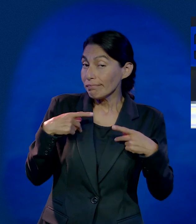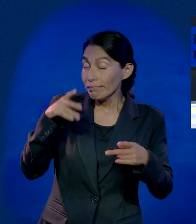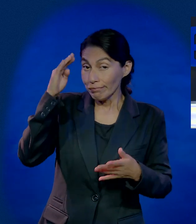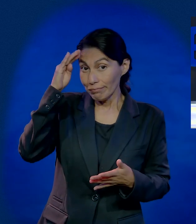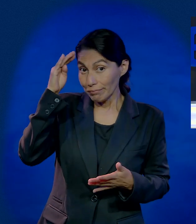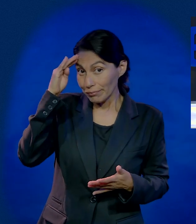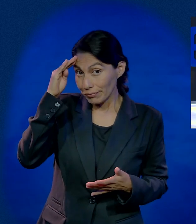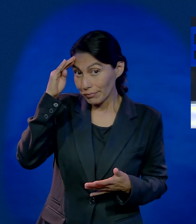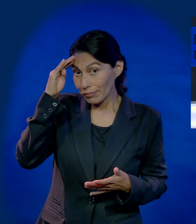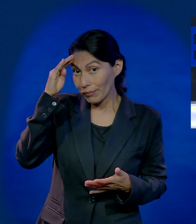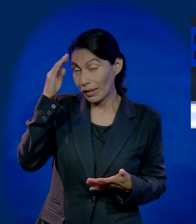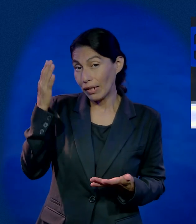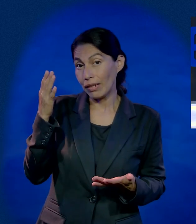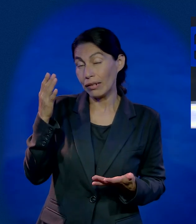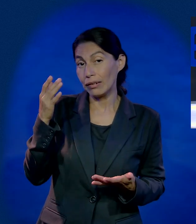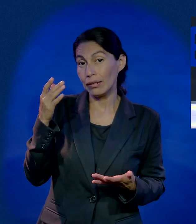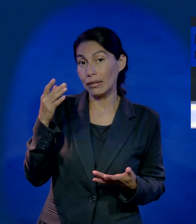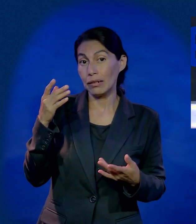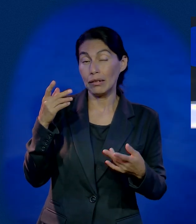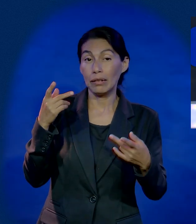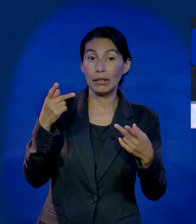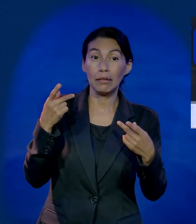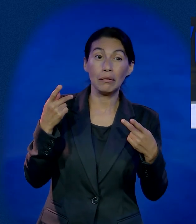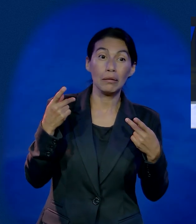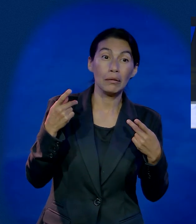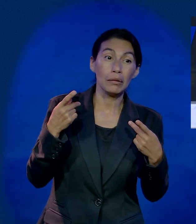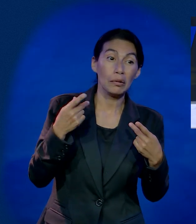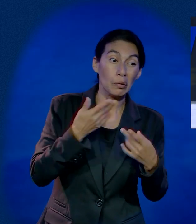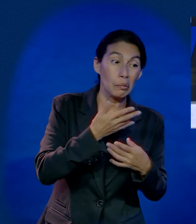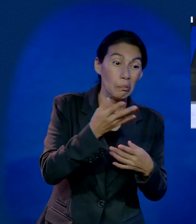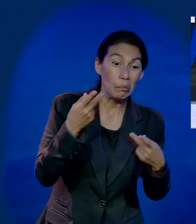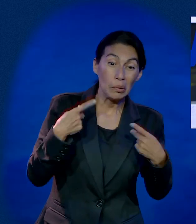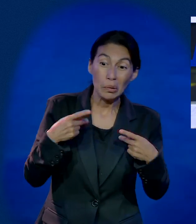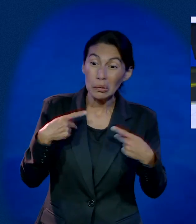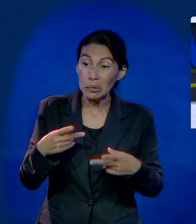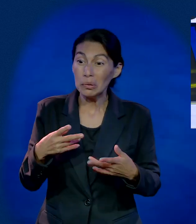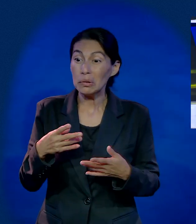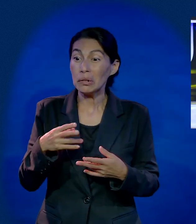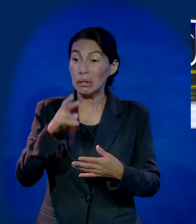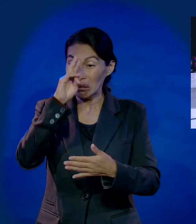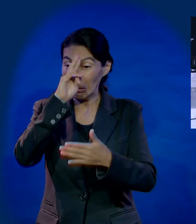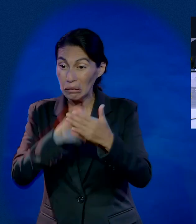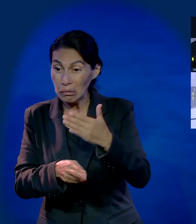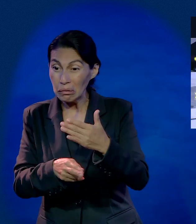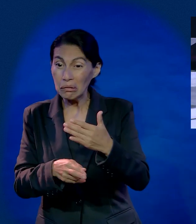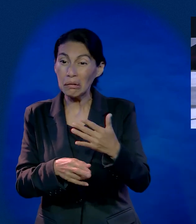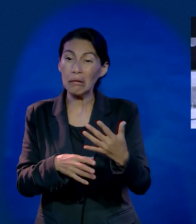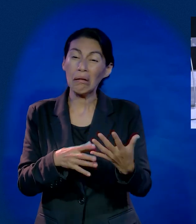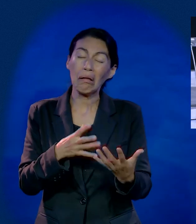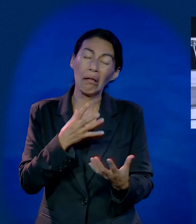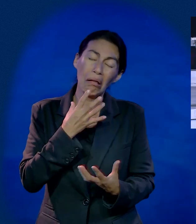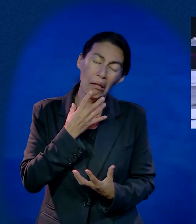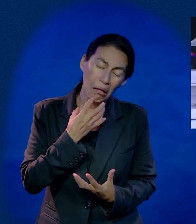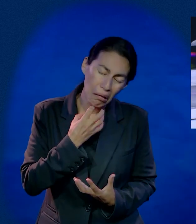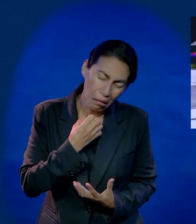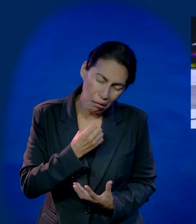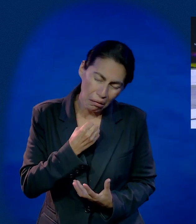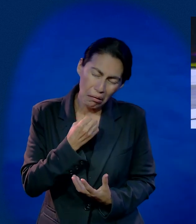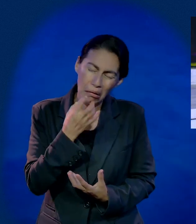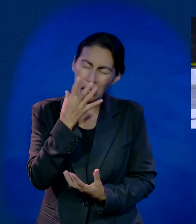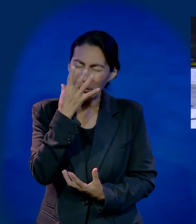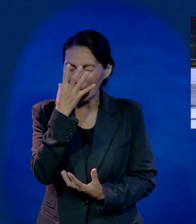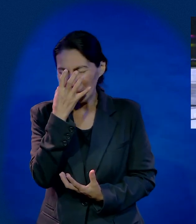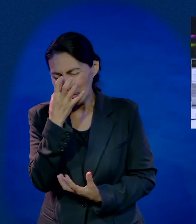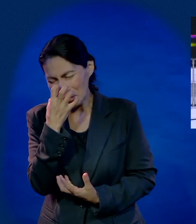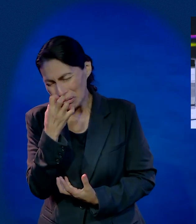Pero la gente piensa que las personas religiosas vivimos asfixiados. Y les voy a decir